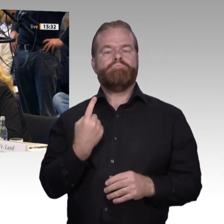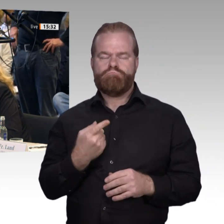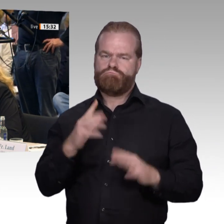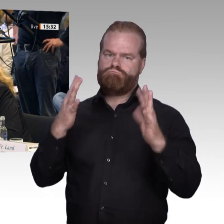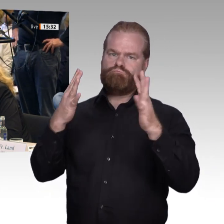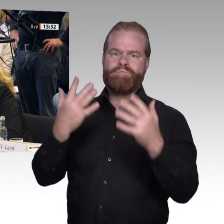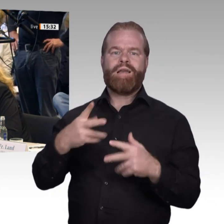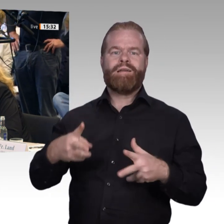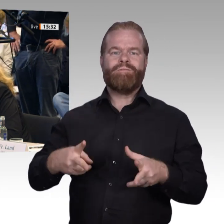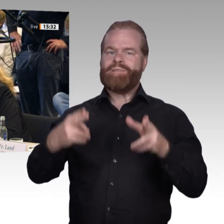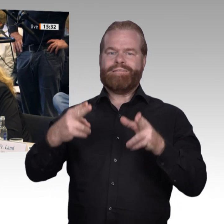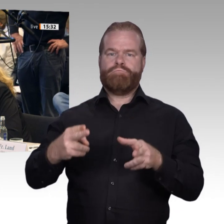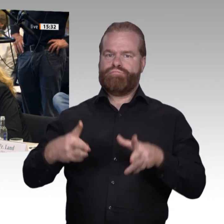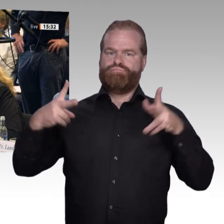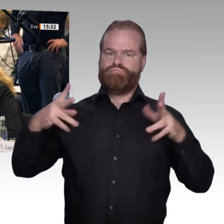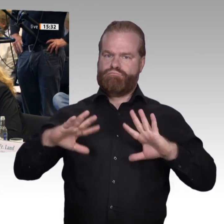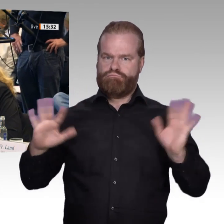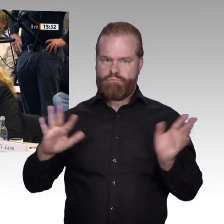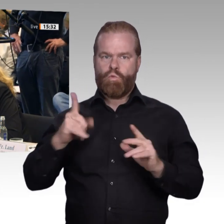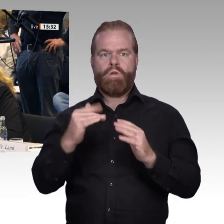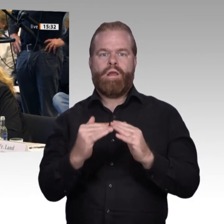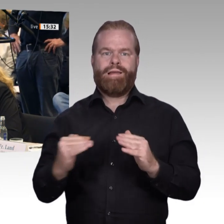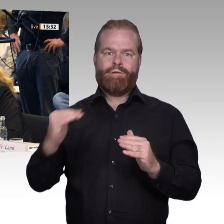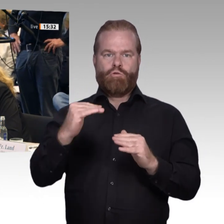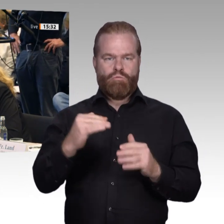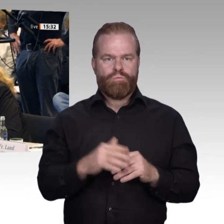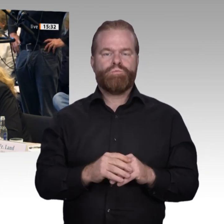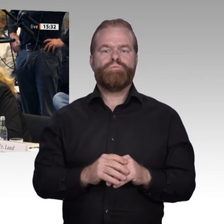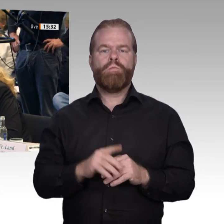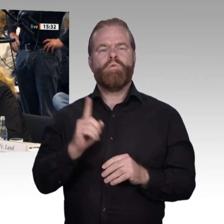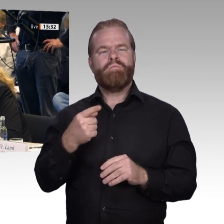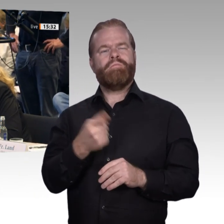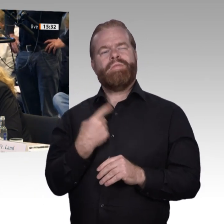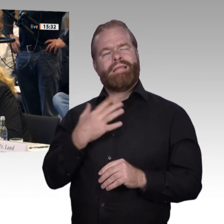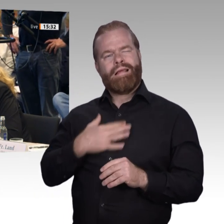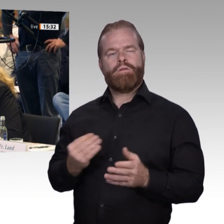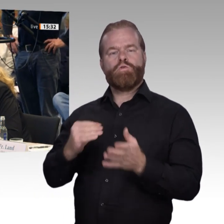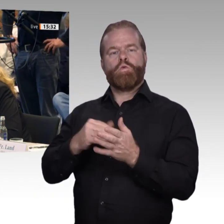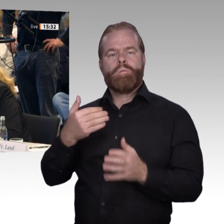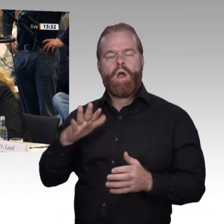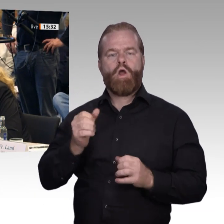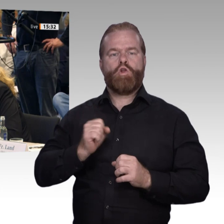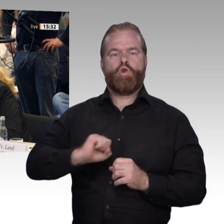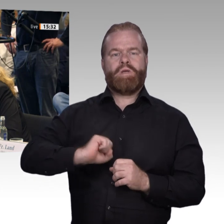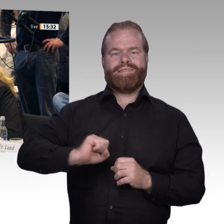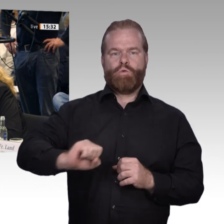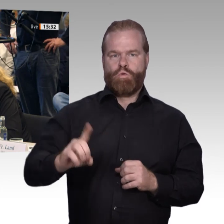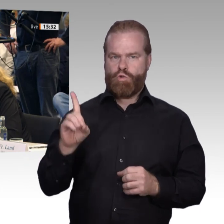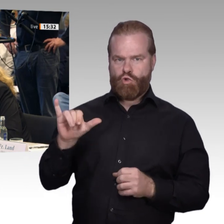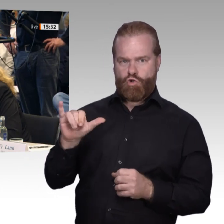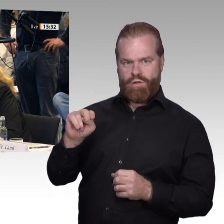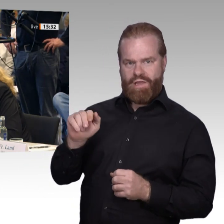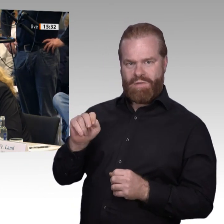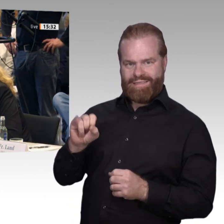wie unterscheiden die sich? Ja, es ist eben etwas anderes, ob ich eine Beratung unabhängig und doch